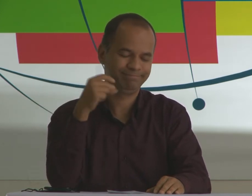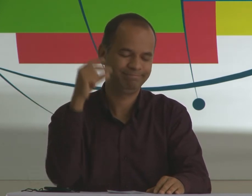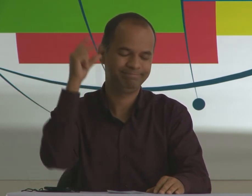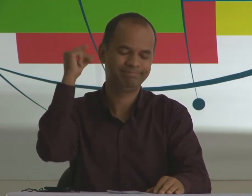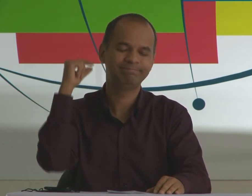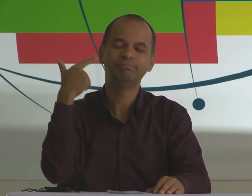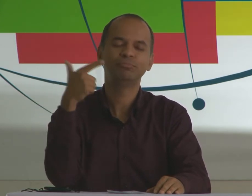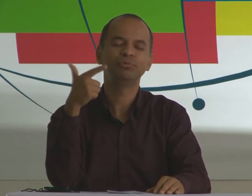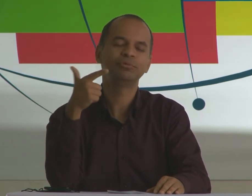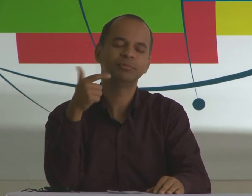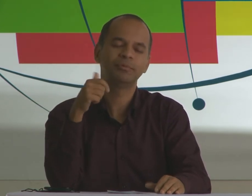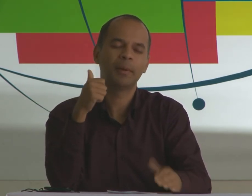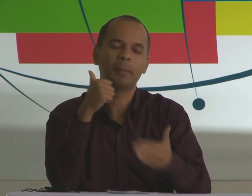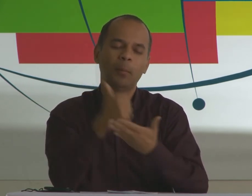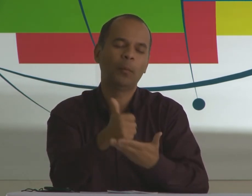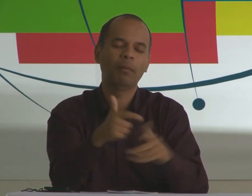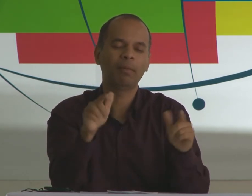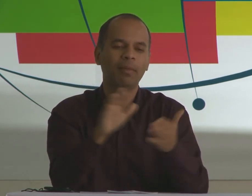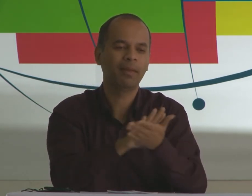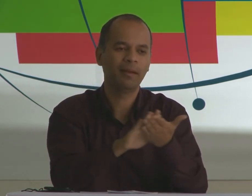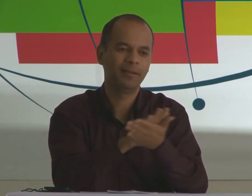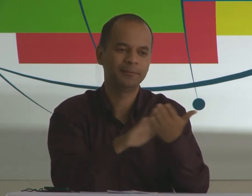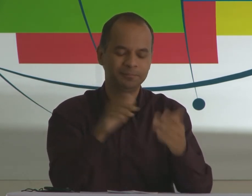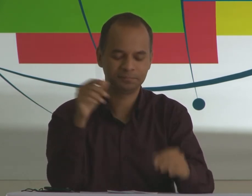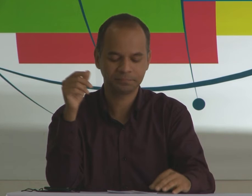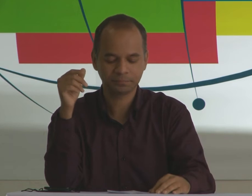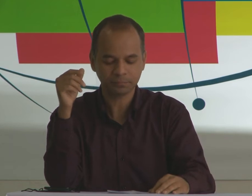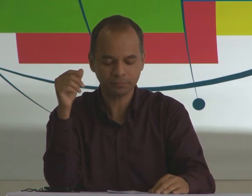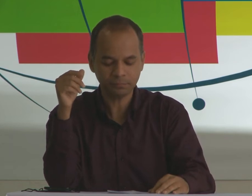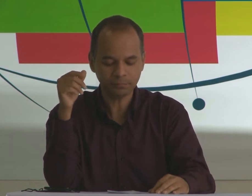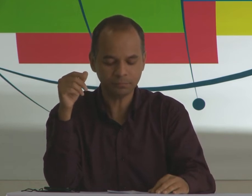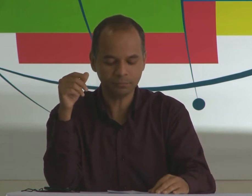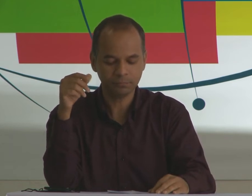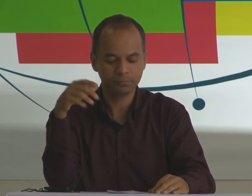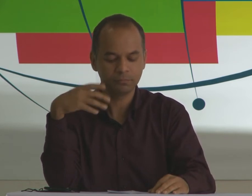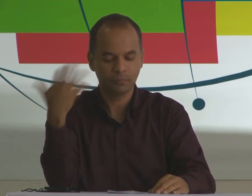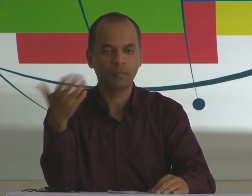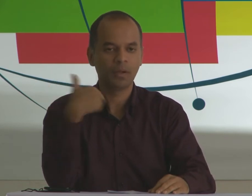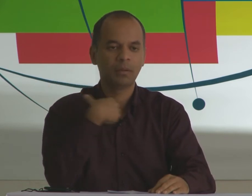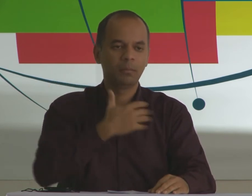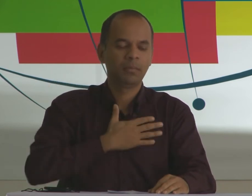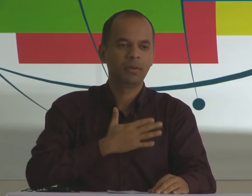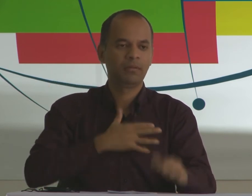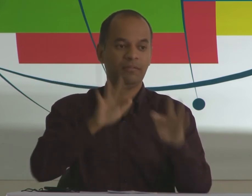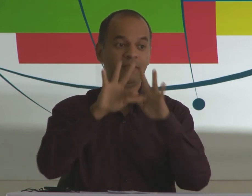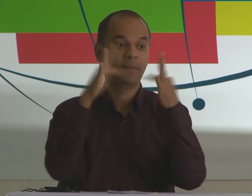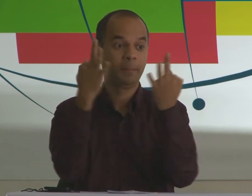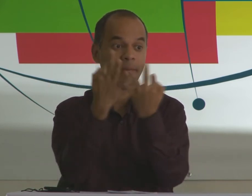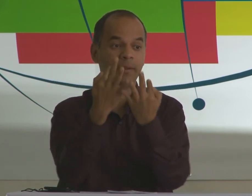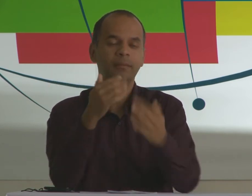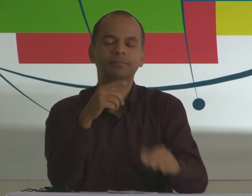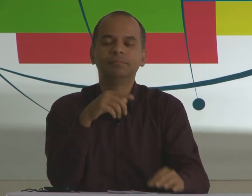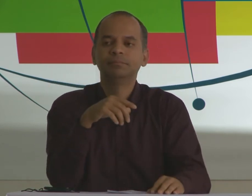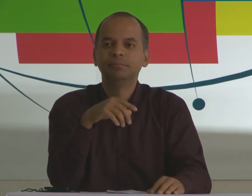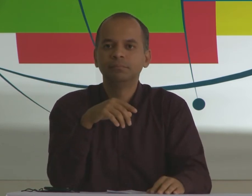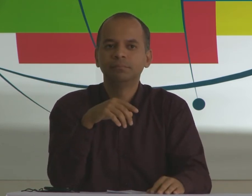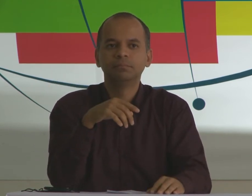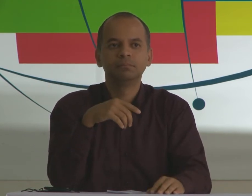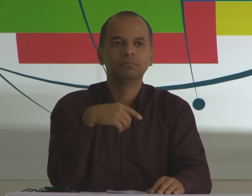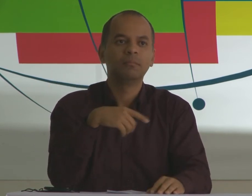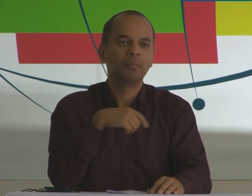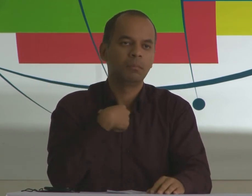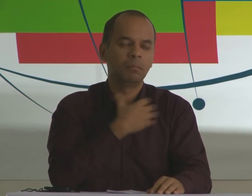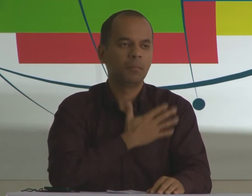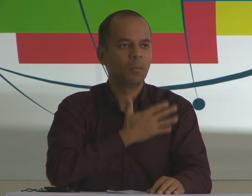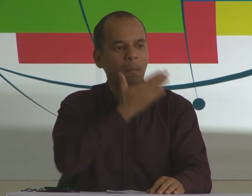relação com intérpretes, que no meu tempo antigo isso não acontecia. A gente não tinha essa presença de intérpretes no nosso contexto. Então, por